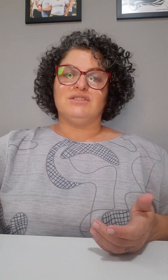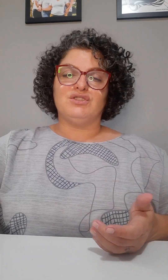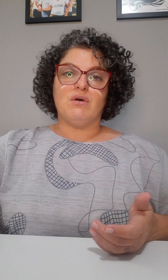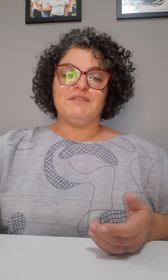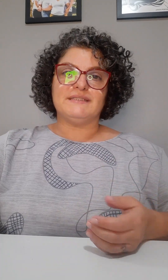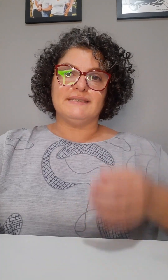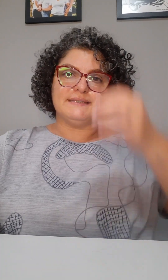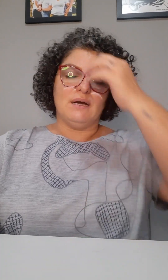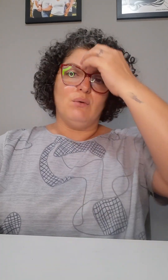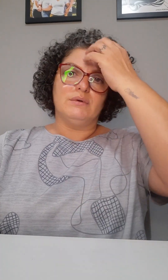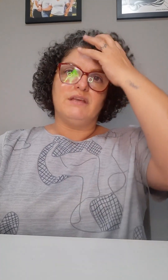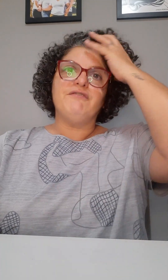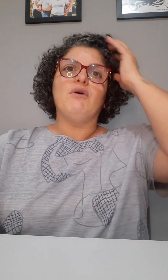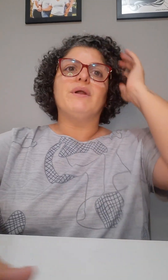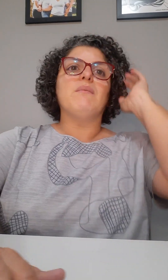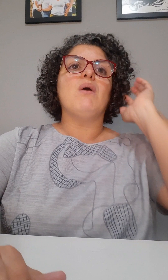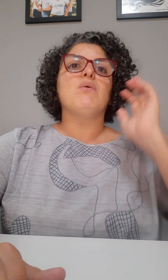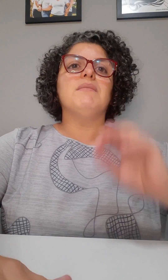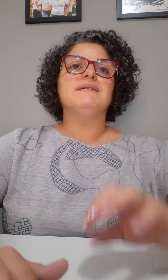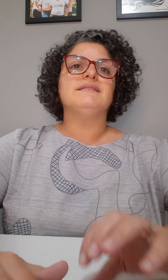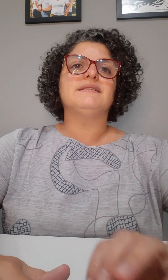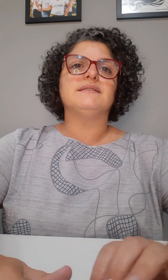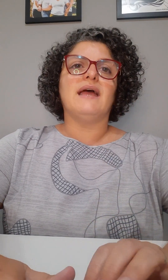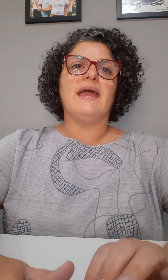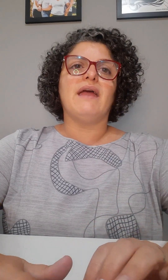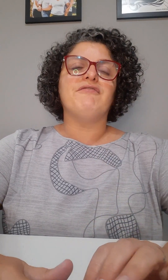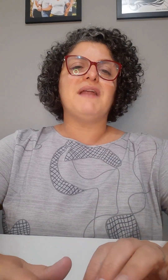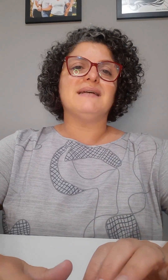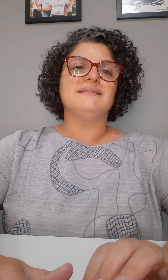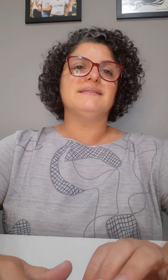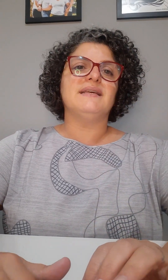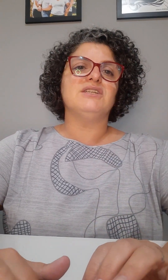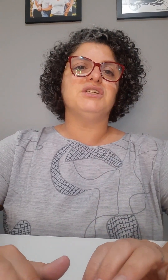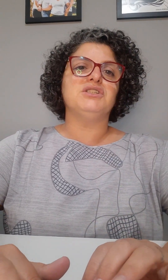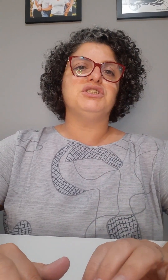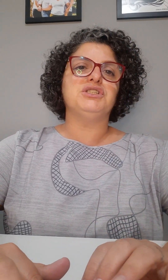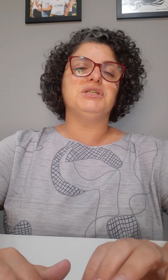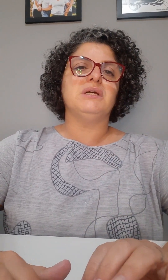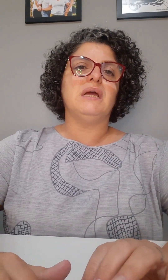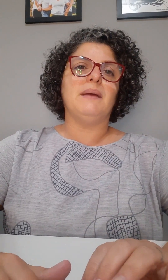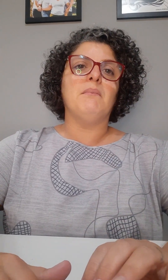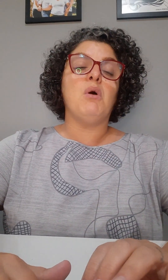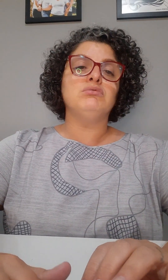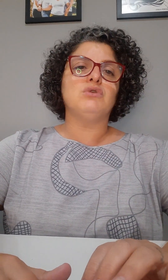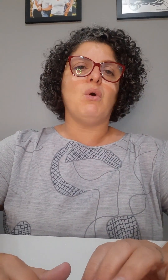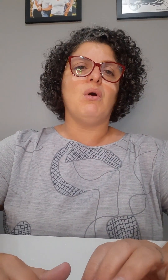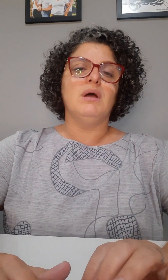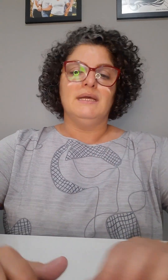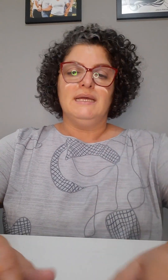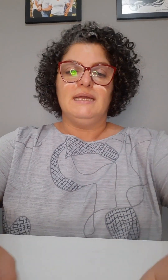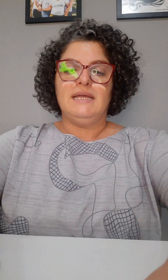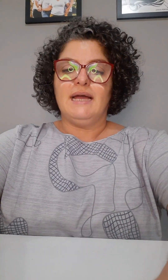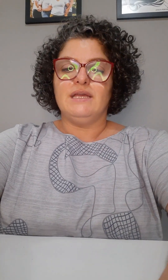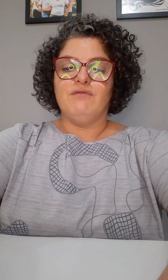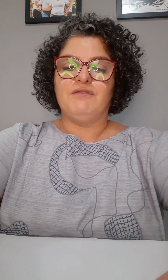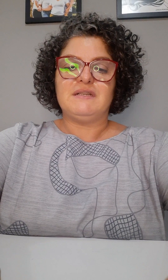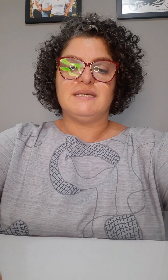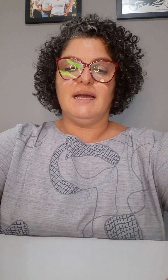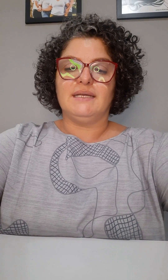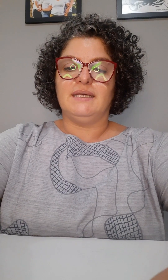de conversação, que foram algumas frases que a gente montou. E aí eu vou fazer aqui